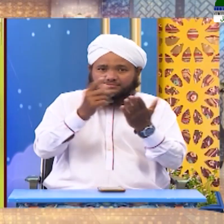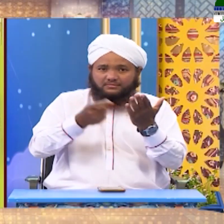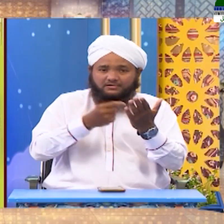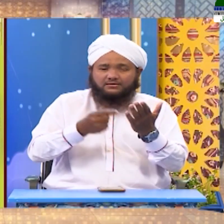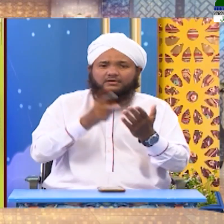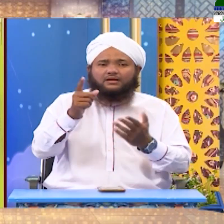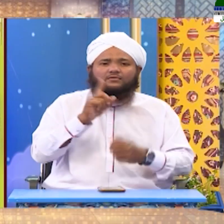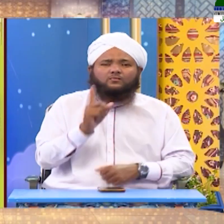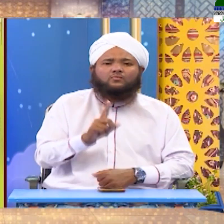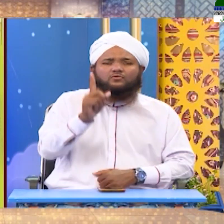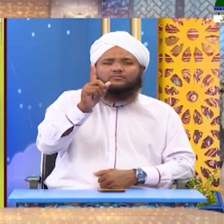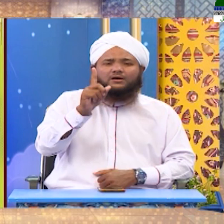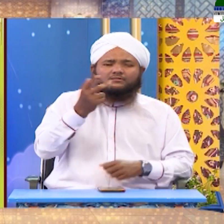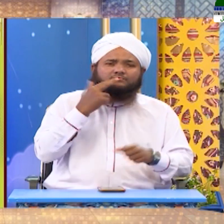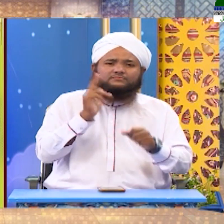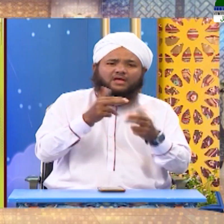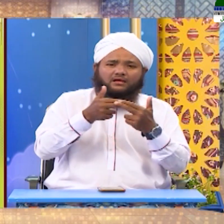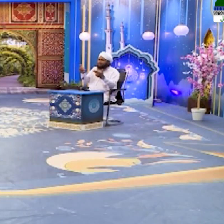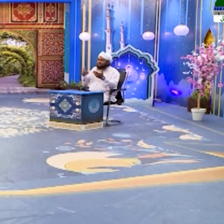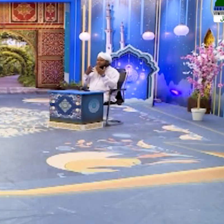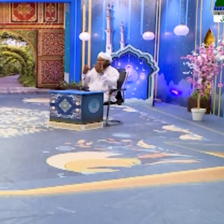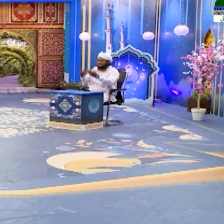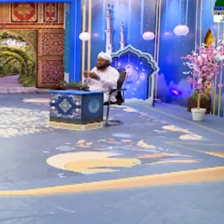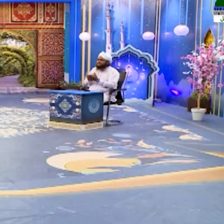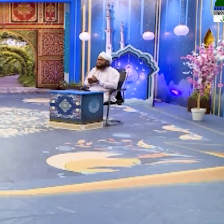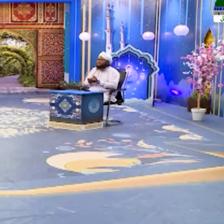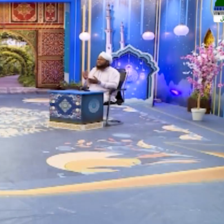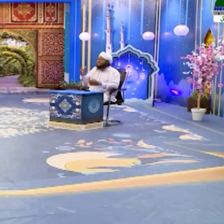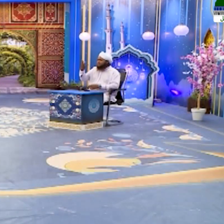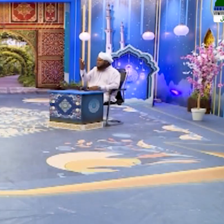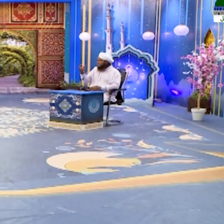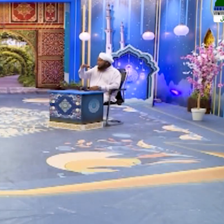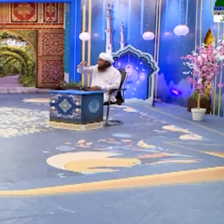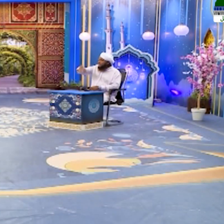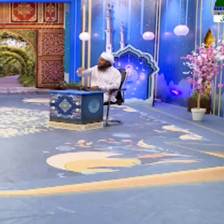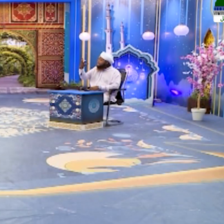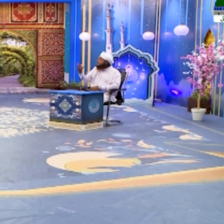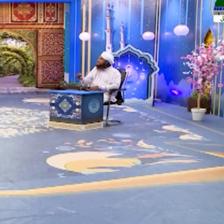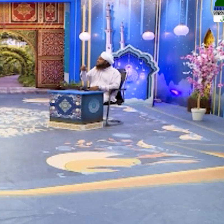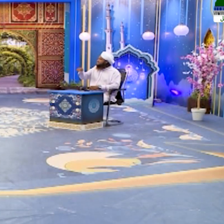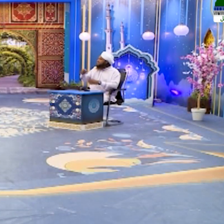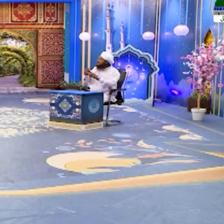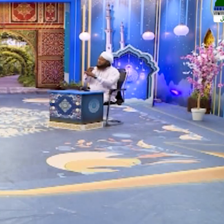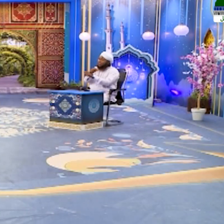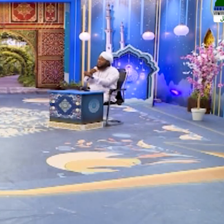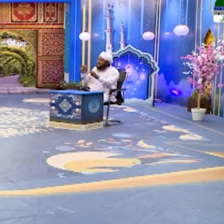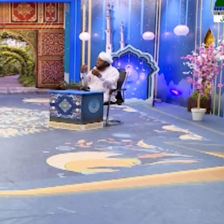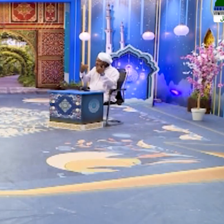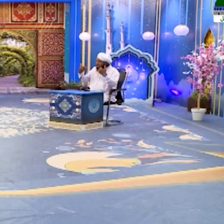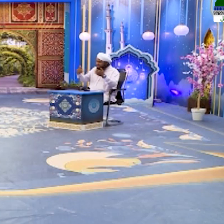اعظم میں ایک حکایت نقل فرماتے ہیں۔ جب مصر فتح ہوا تو ایک روز اہل مصر نے حضرت سیدنا عمرو بن